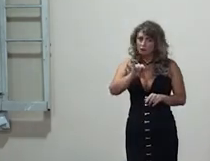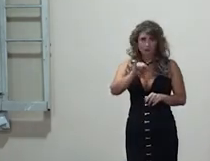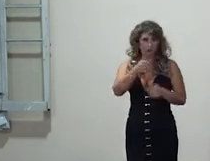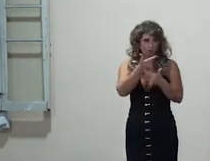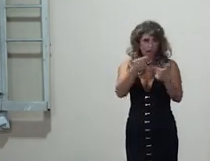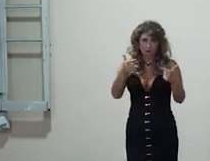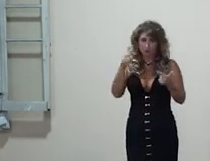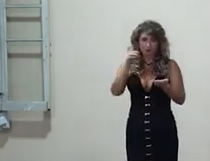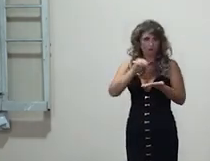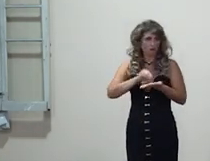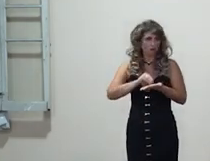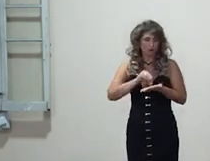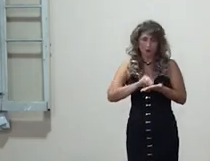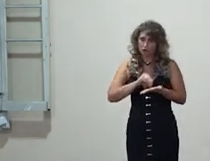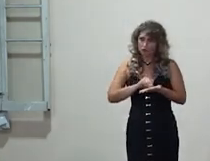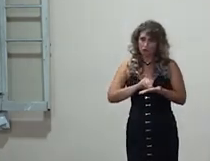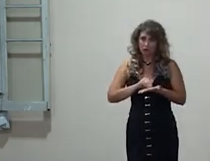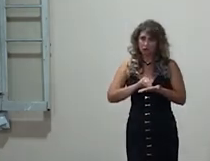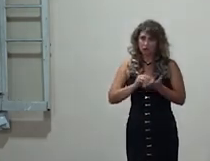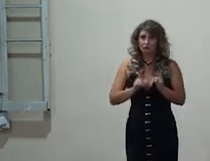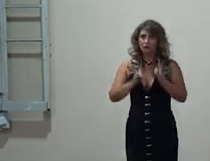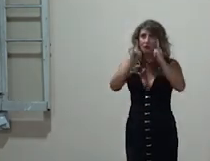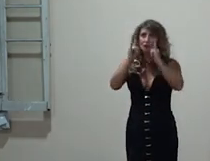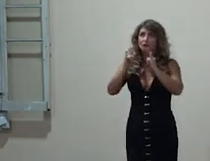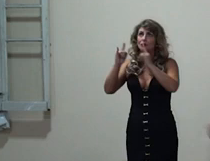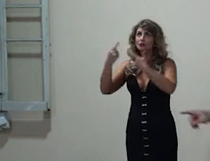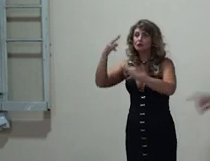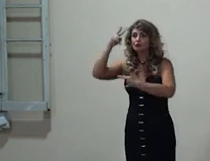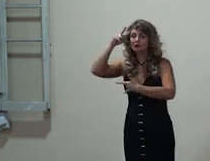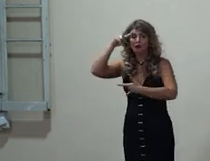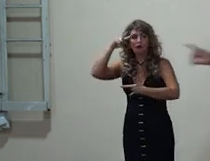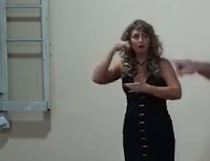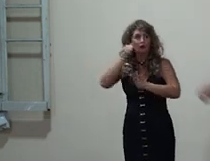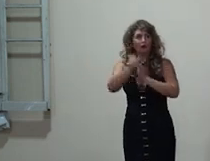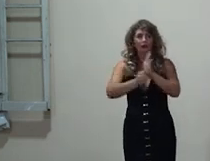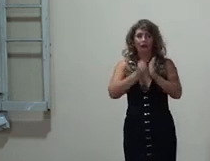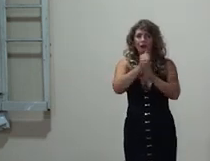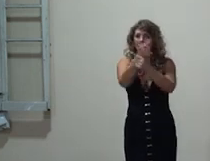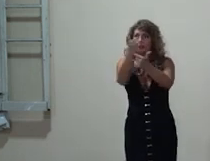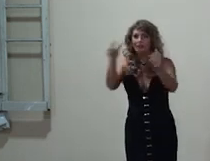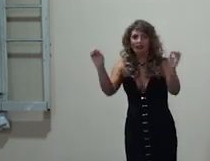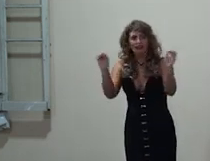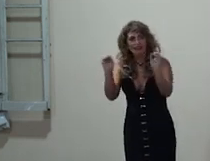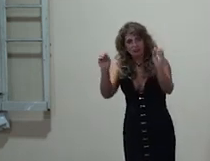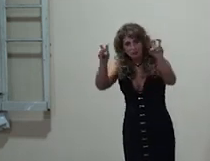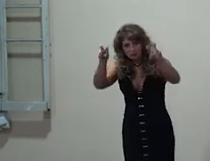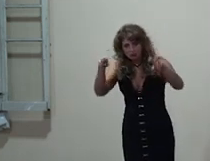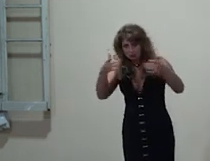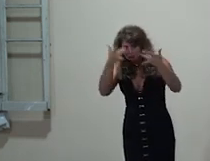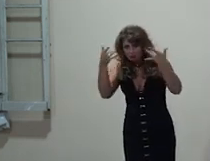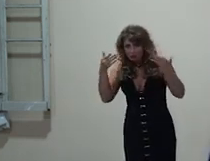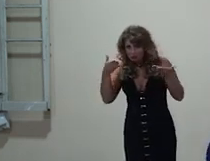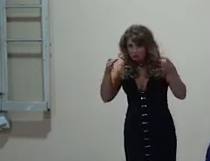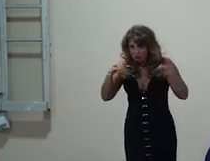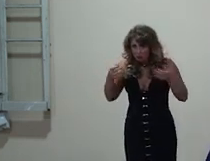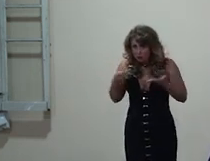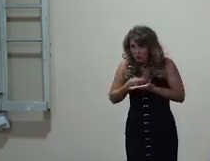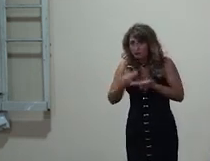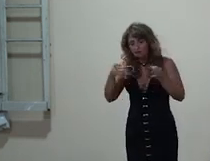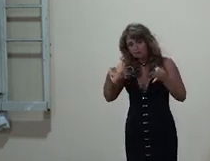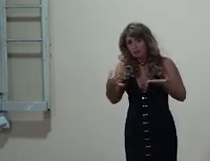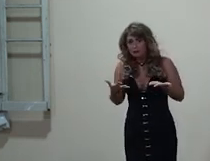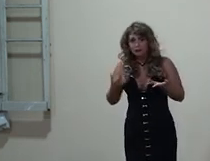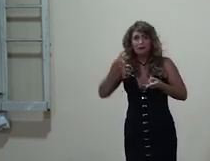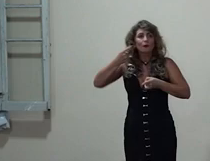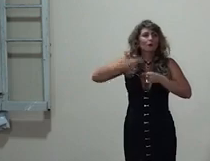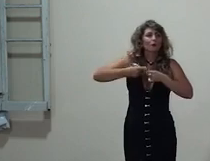falta o patrimônio histórico de Paranaguá, eu não teria ninguém aqui nessa plateia. Certo ou errado?